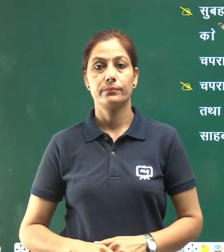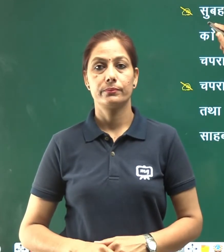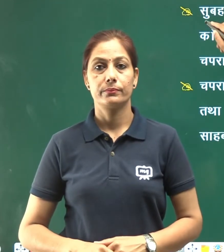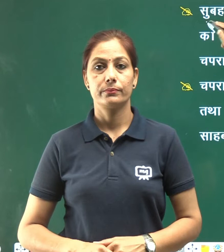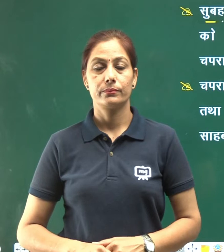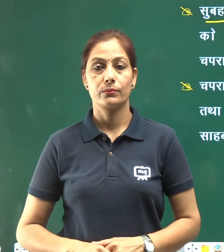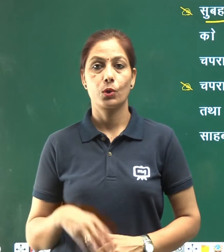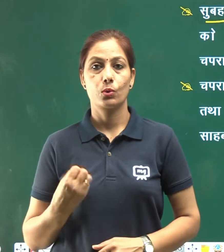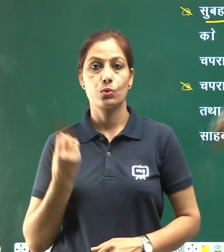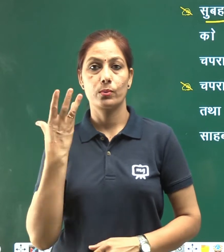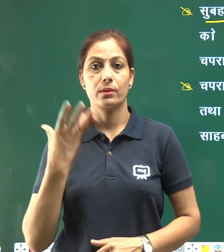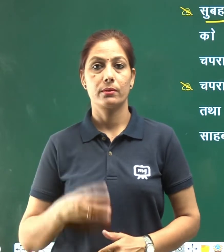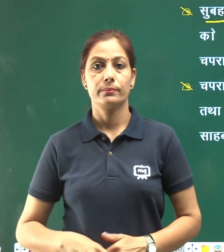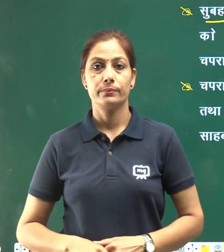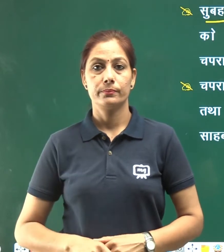सुबह